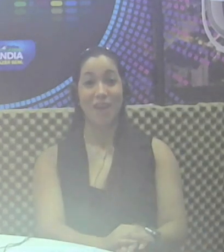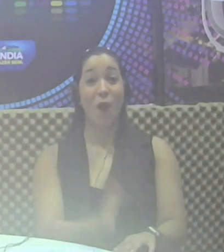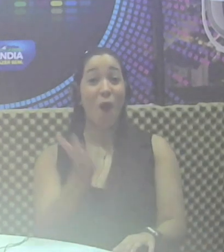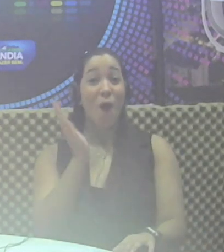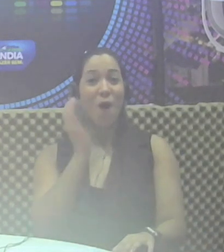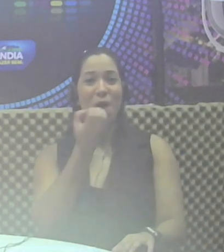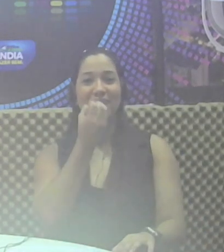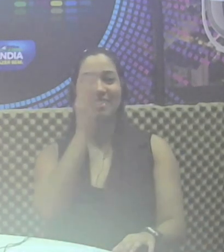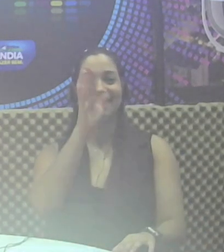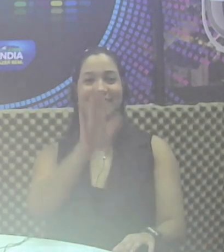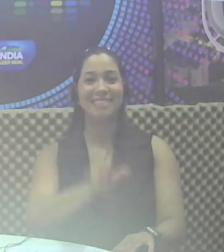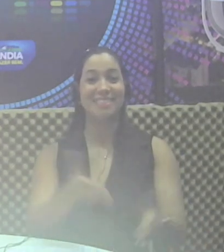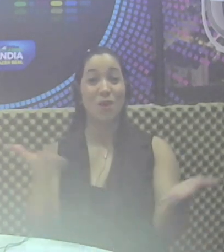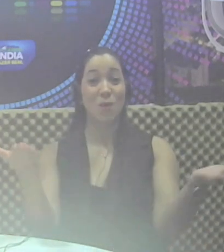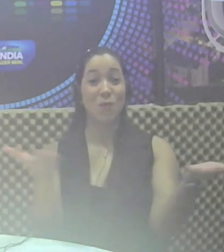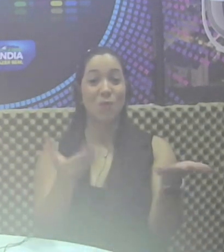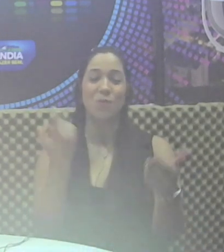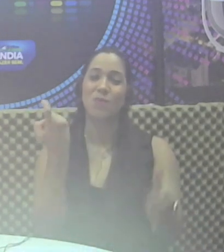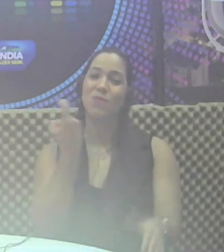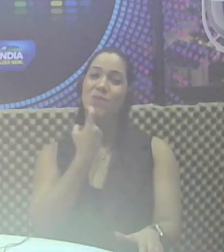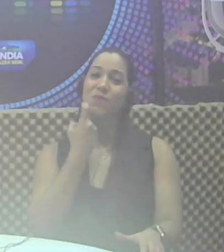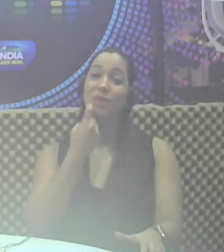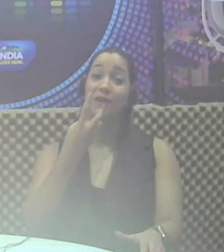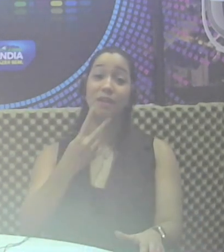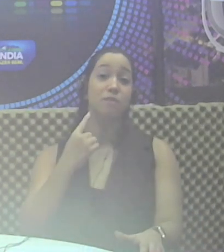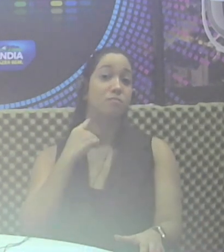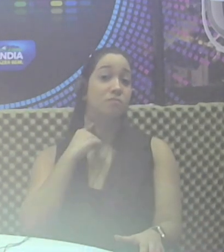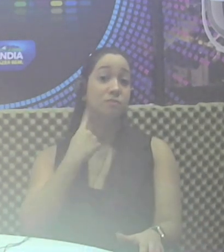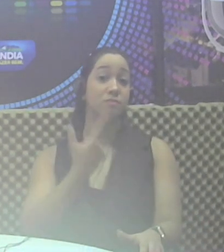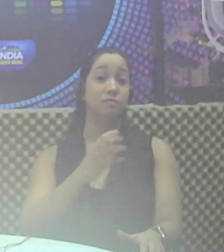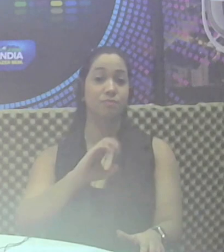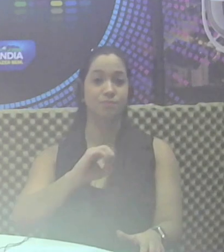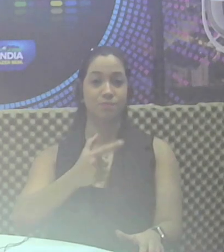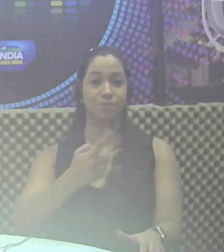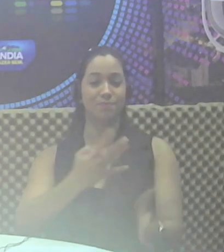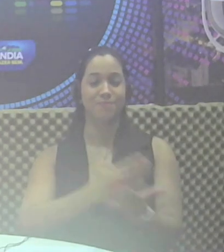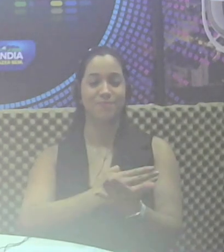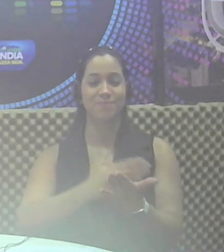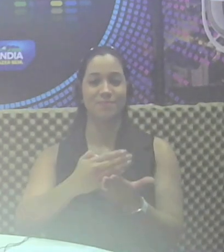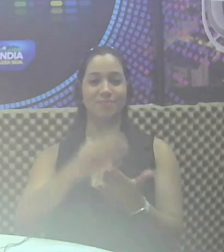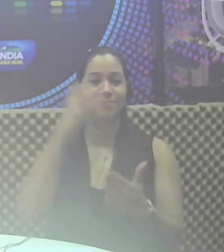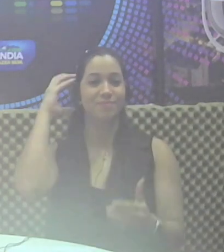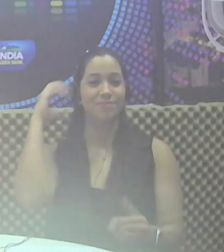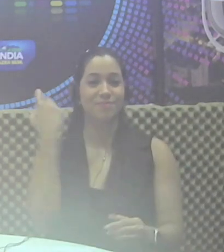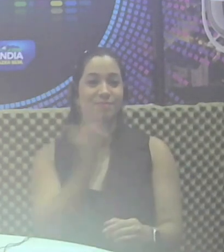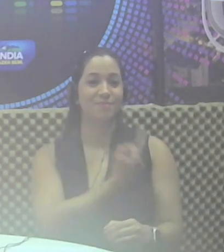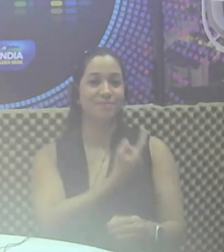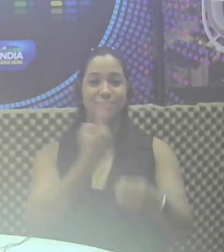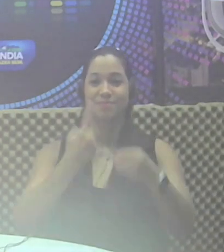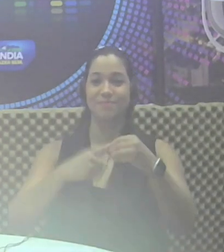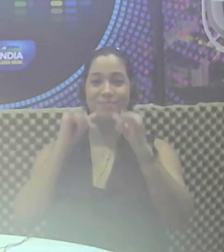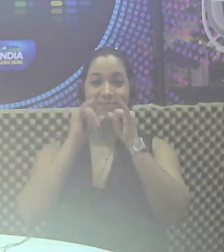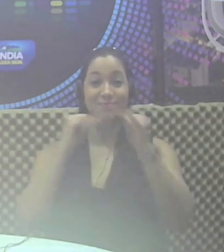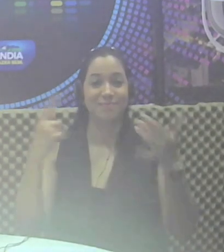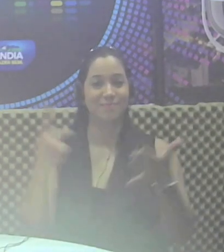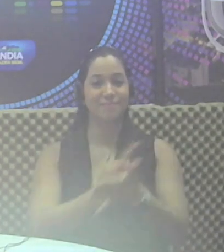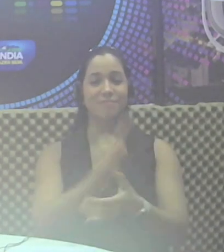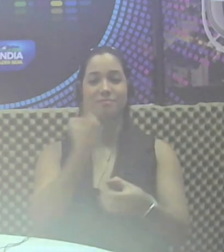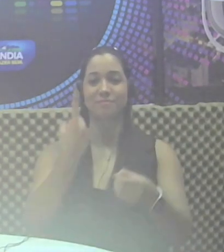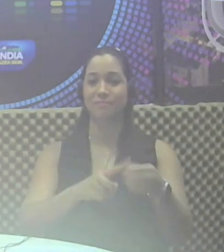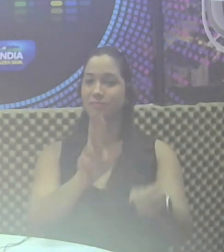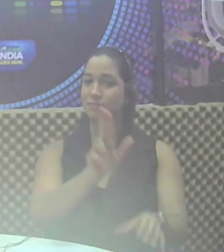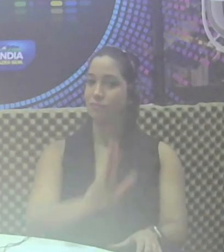Olá, boa tarde. Hoje é sexta-feira, dia 3 de maio de 2024. Está no ar a Rádio Nossa Cidade com um boletim de notícias sobre o que de